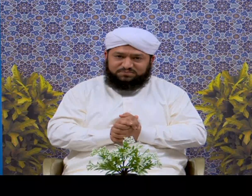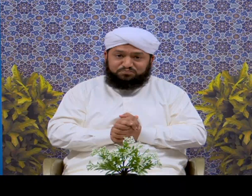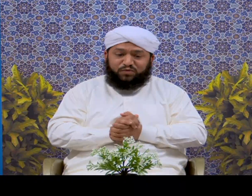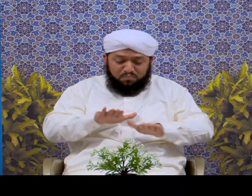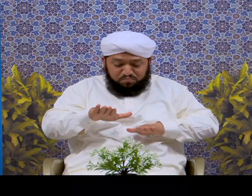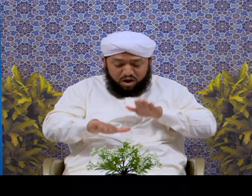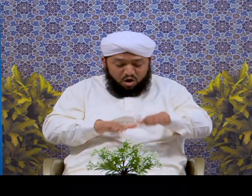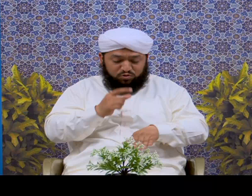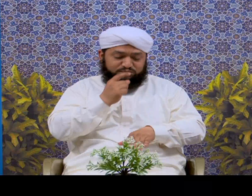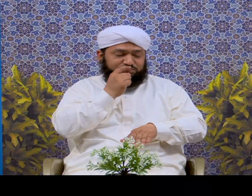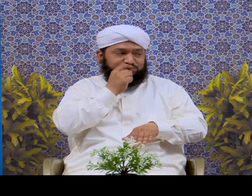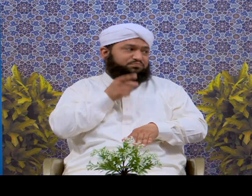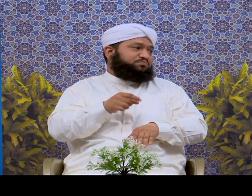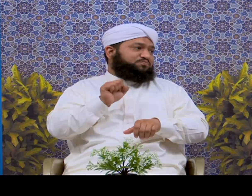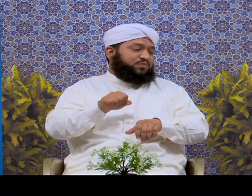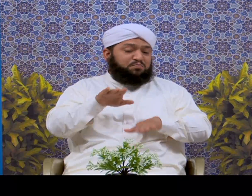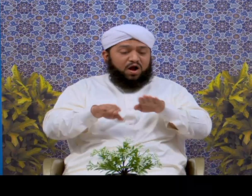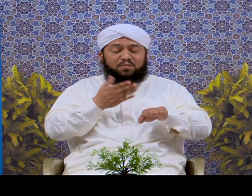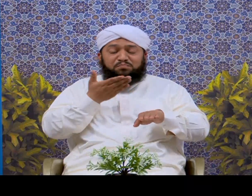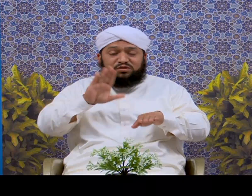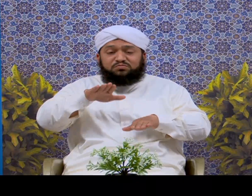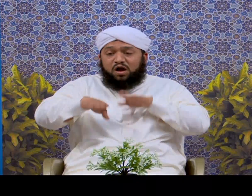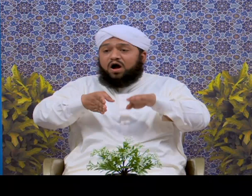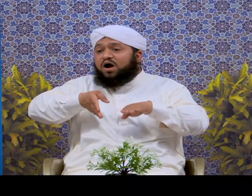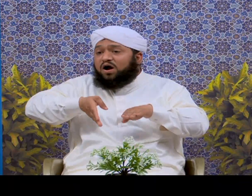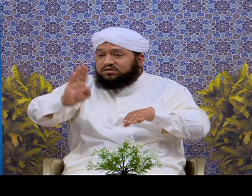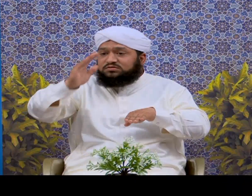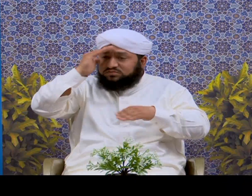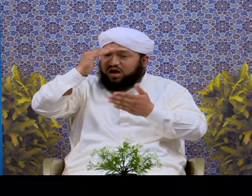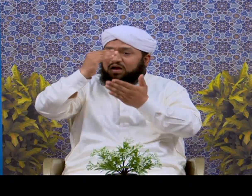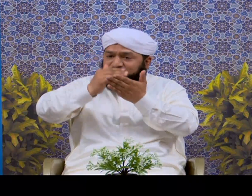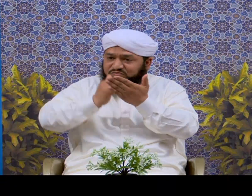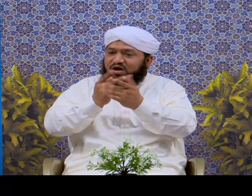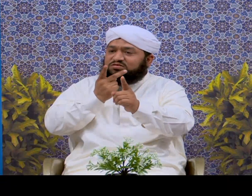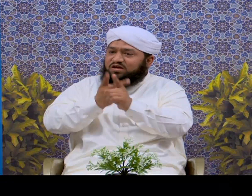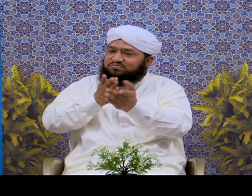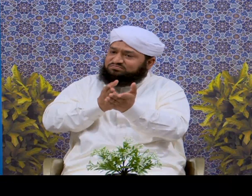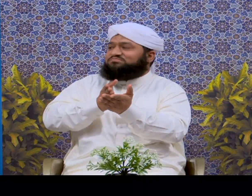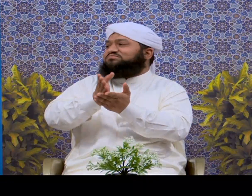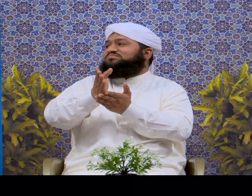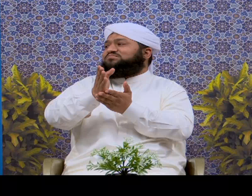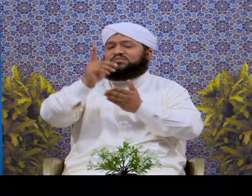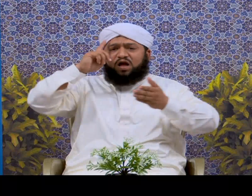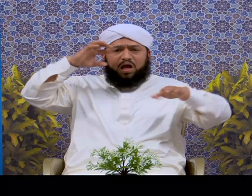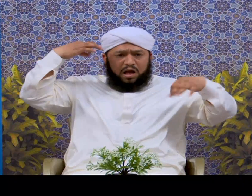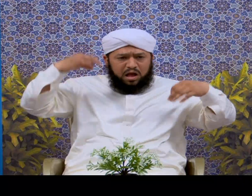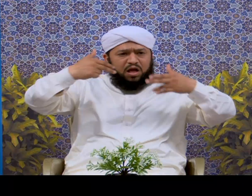پاؤں کا روزہ یہ ہے کہ پاؤں اٹھیں تو صرف نیک کاموں کے لیے اٹھیں، ہرگز سنیما گھر کی طرف نہ